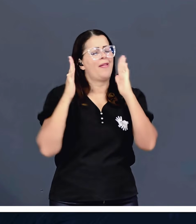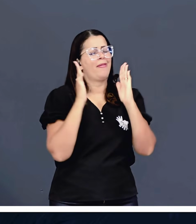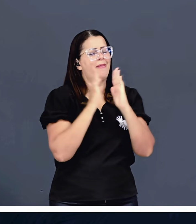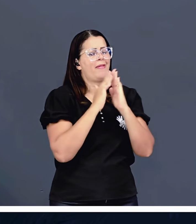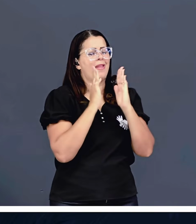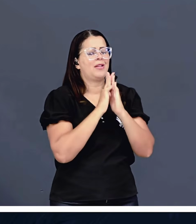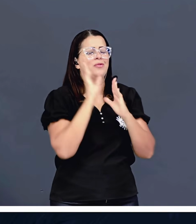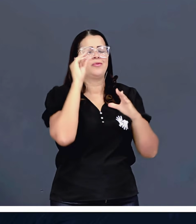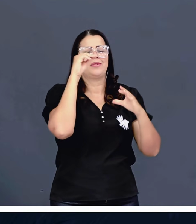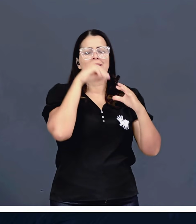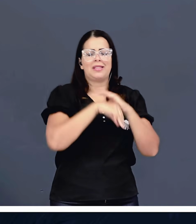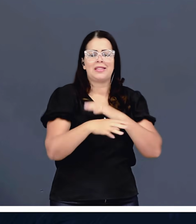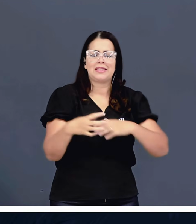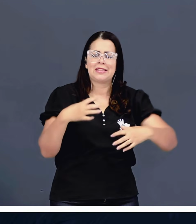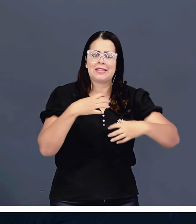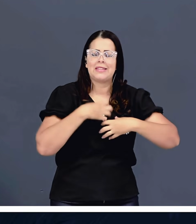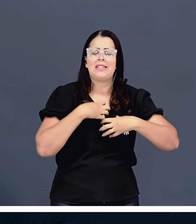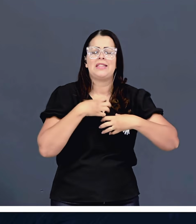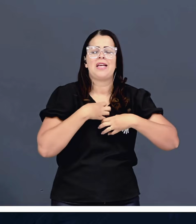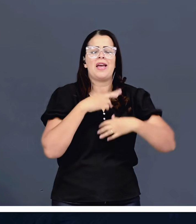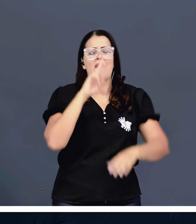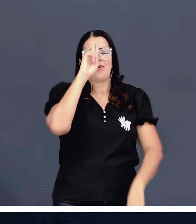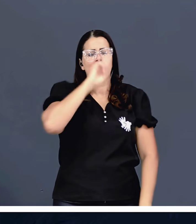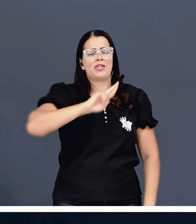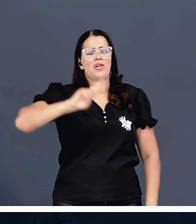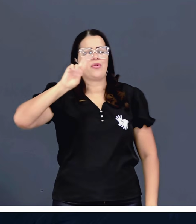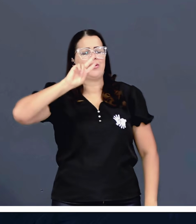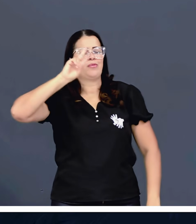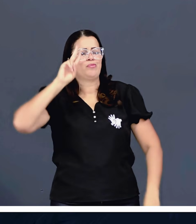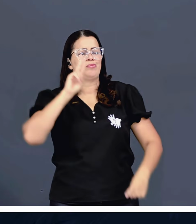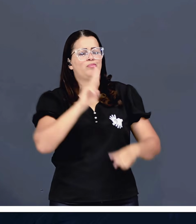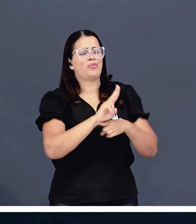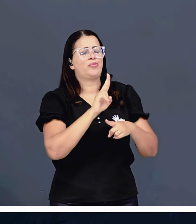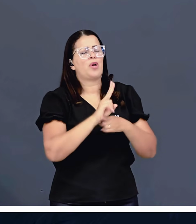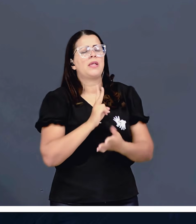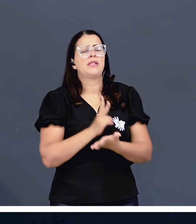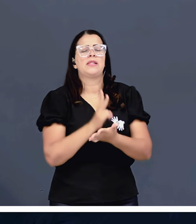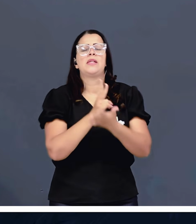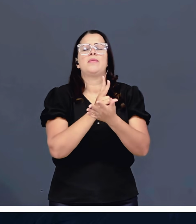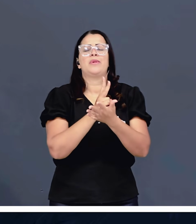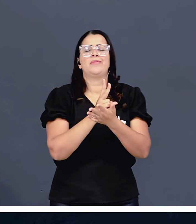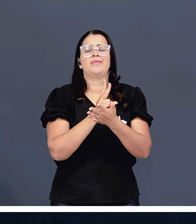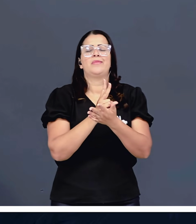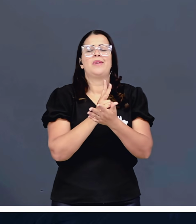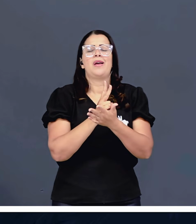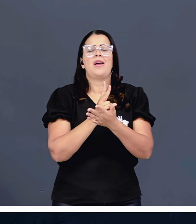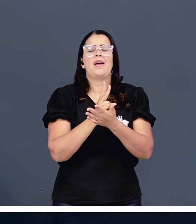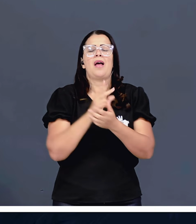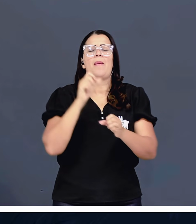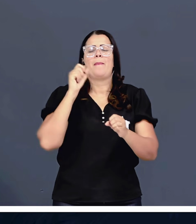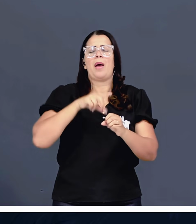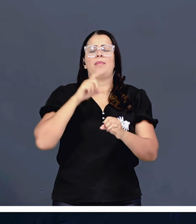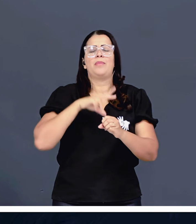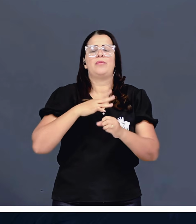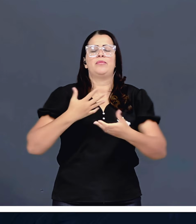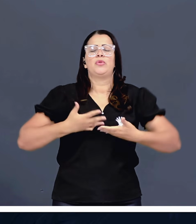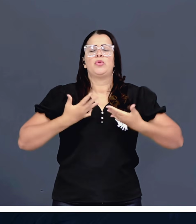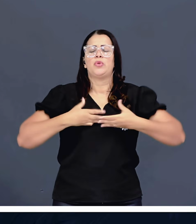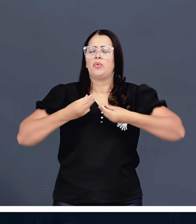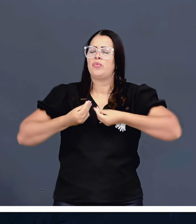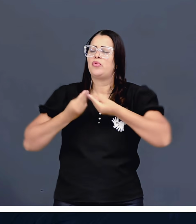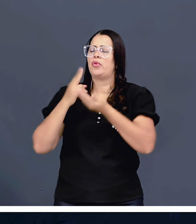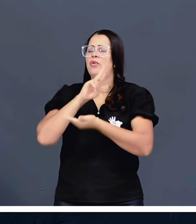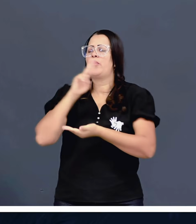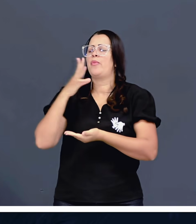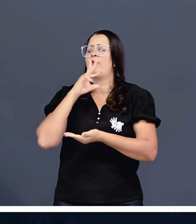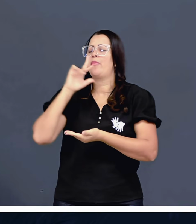e sintam, meu Deus, que é o Senhor que os tem abençoado. Assim consagramos a Ti com o coração cheio de alegria, em nome do